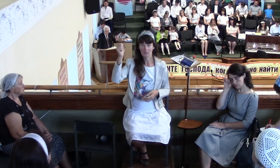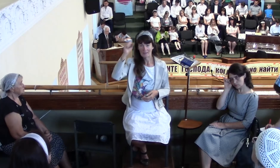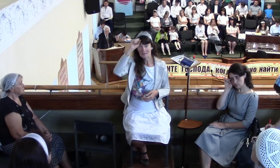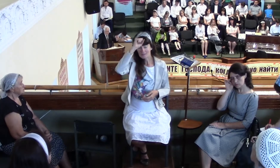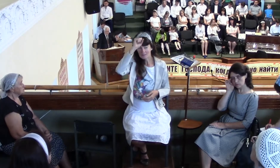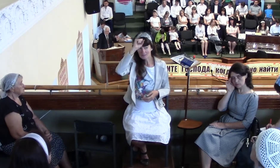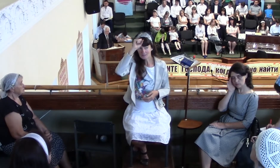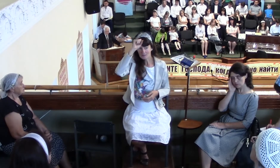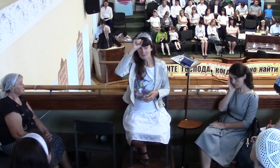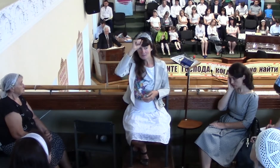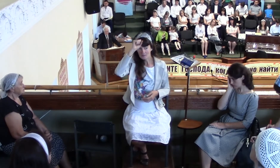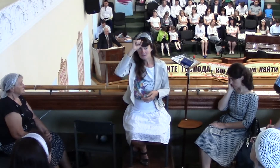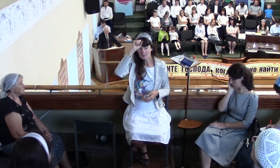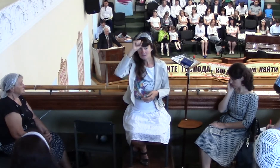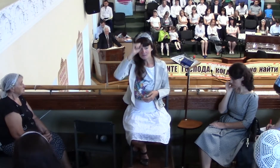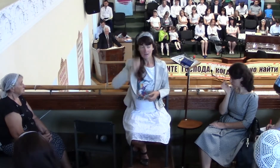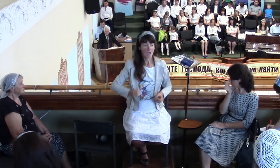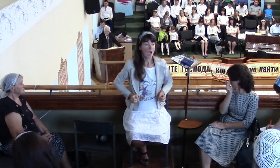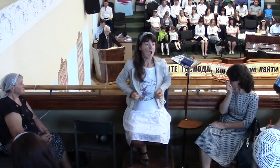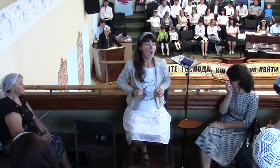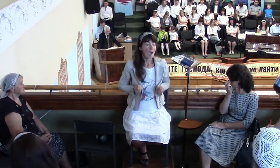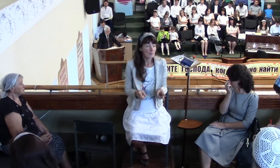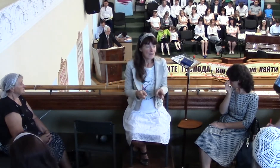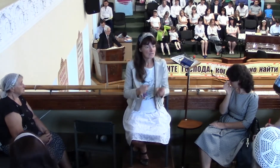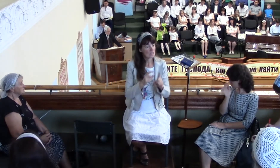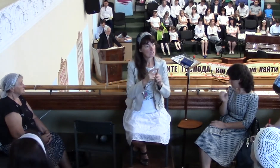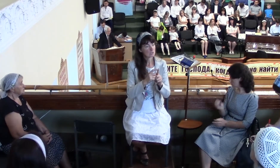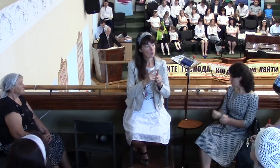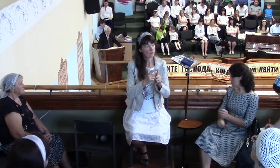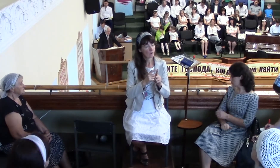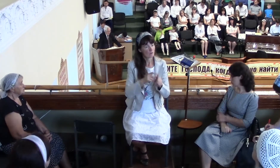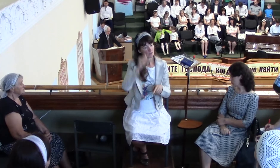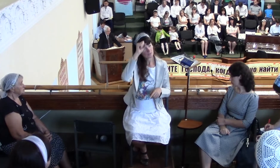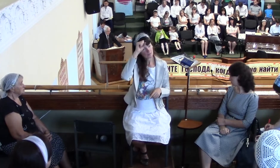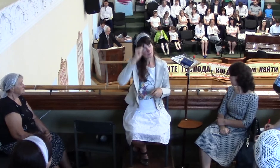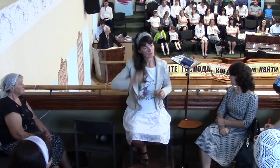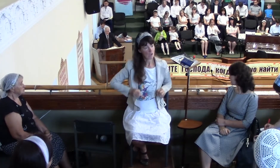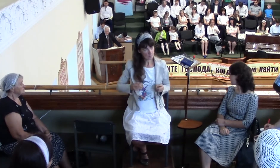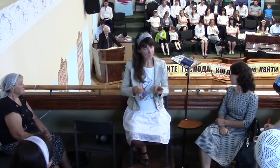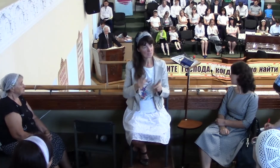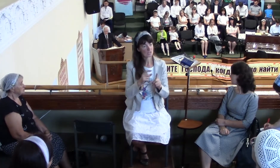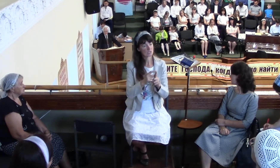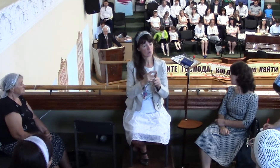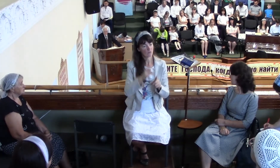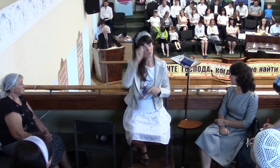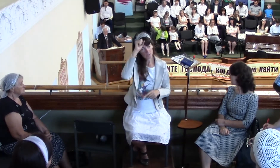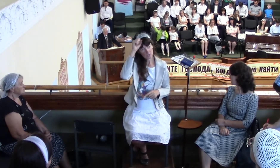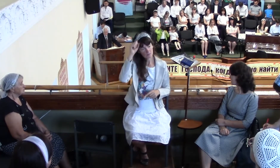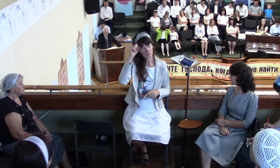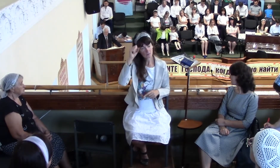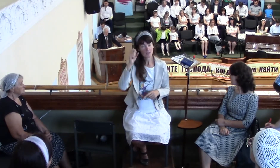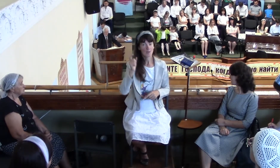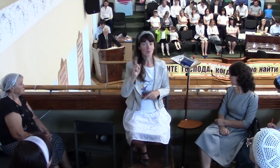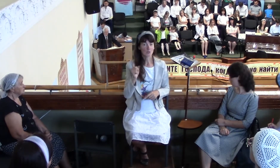страшное слово, грехи наши, сам вознес телом своим на древо, дабы мы, избавившись